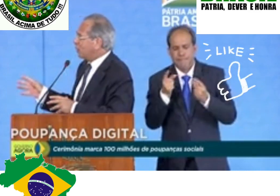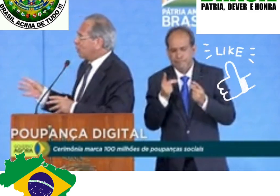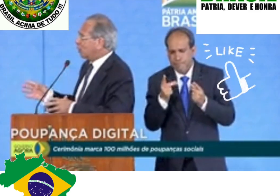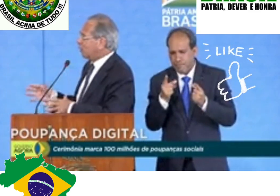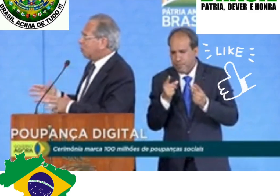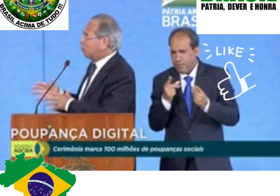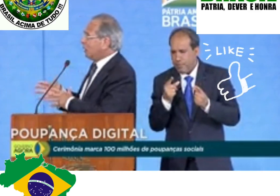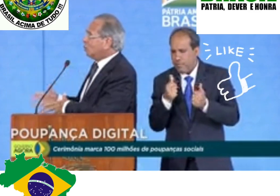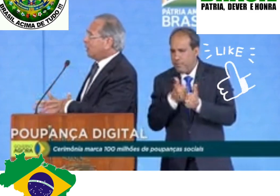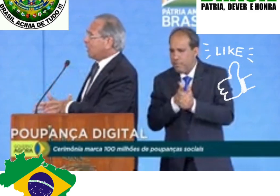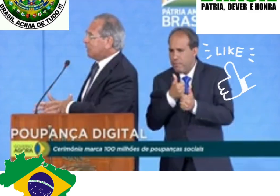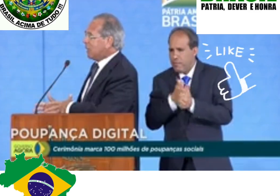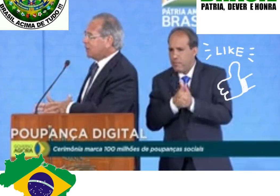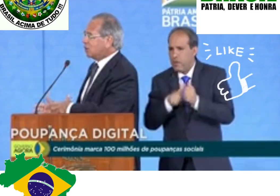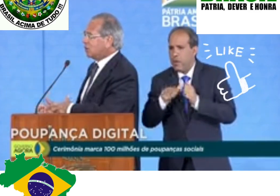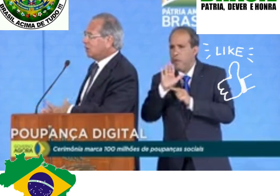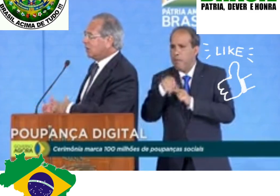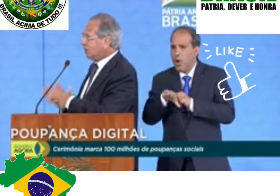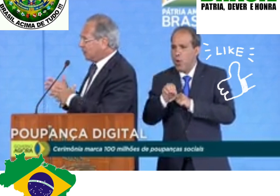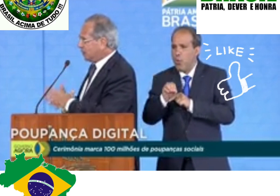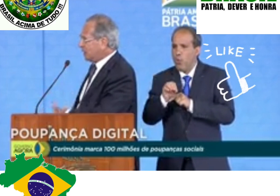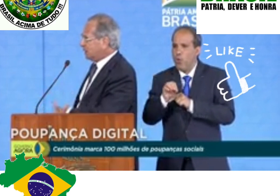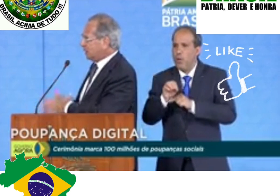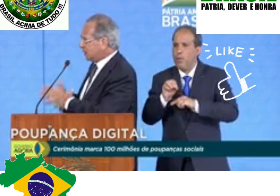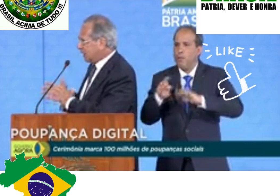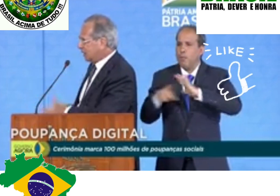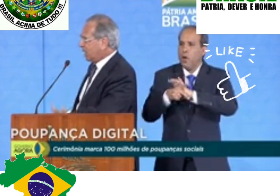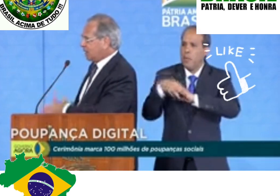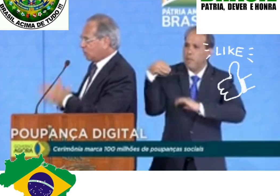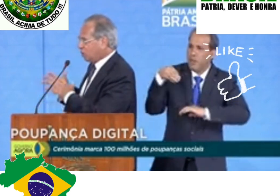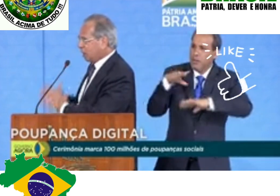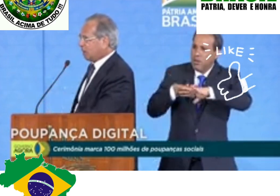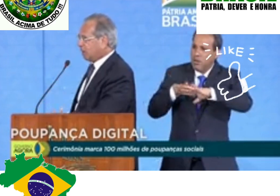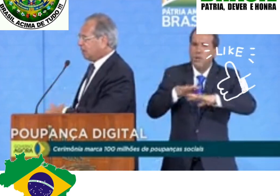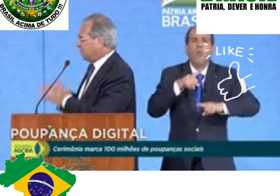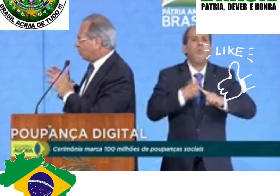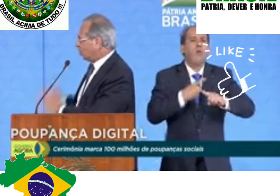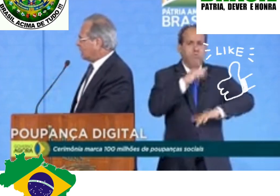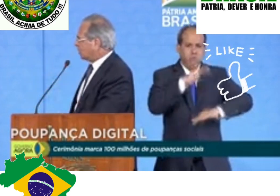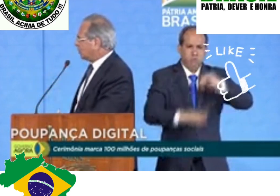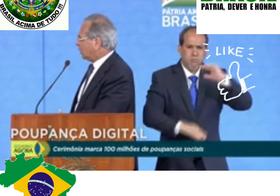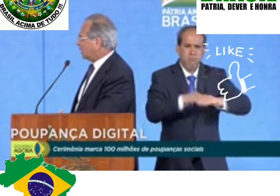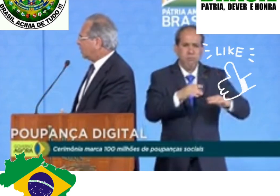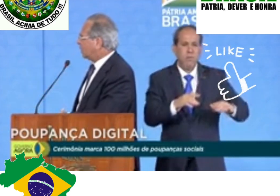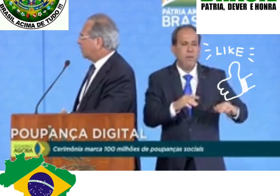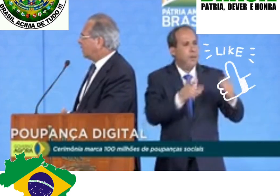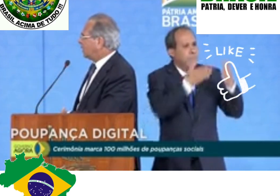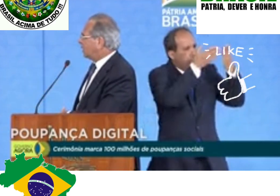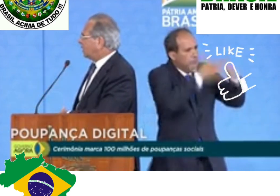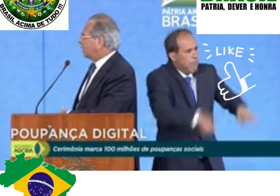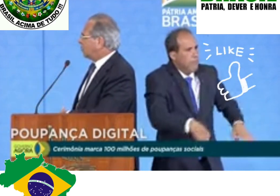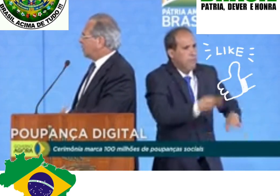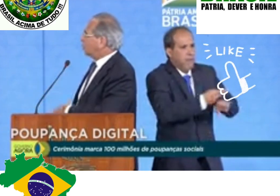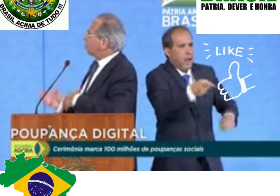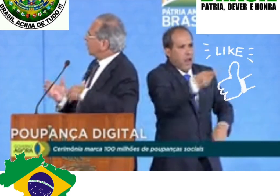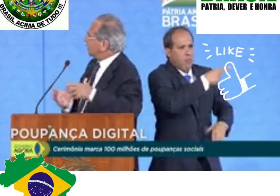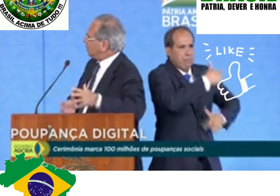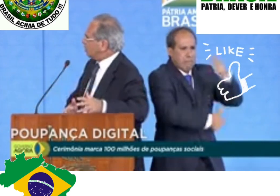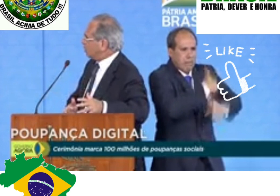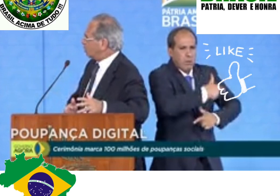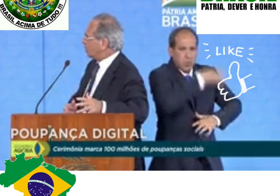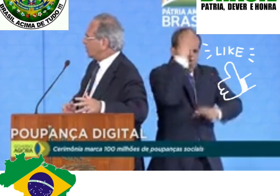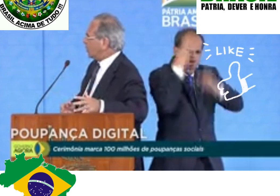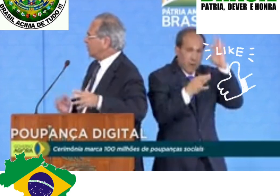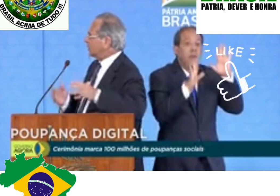essa que o Pedro chama do banco da matemática, ou seja, a eficiência, a seriedade, a competência, a meritocracia de um lado, mas do outro